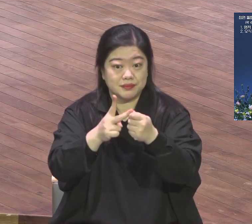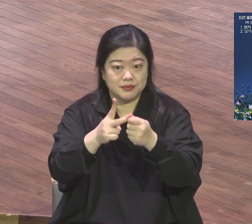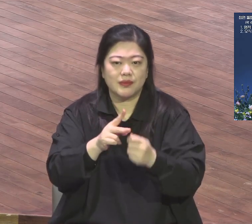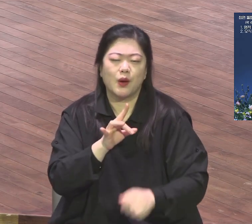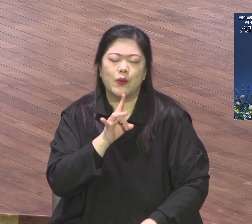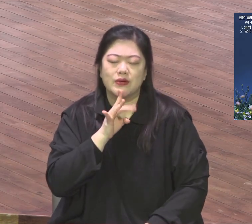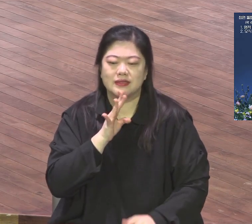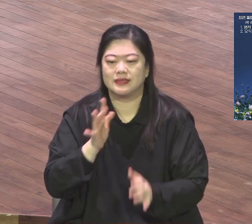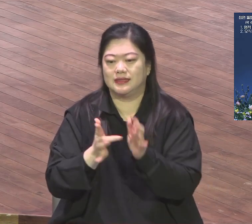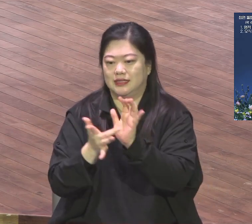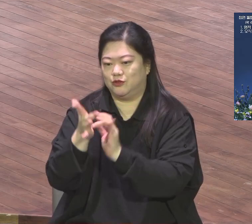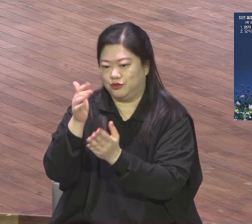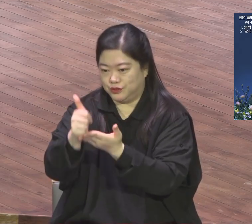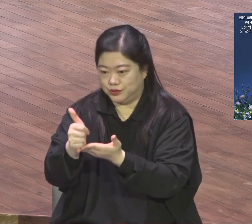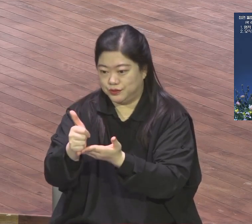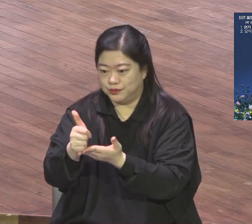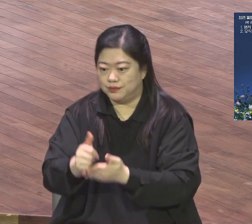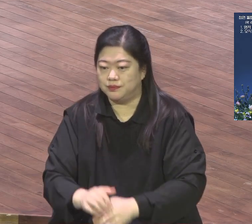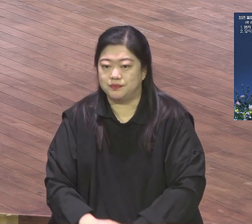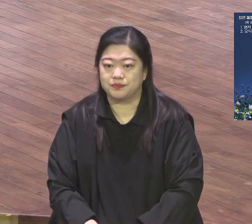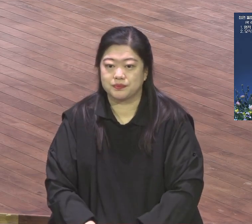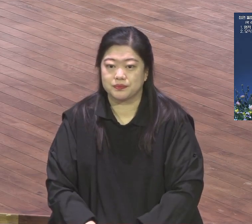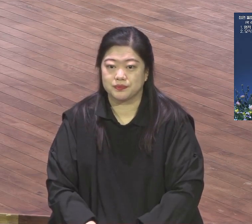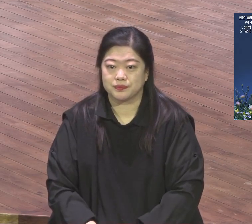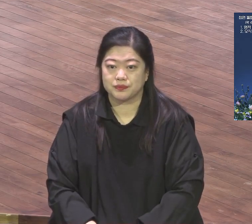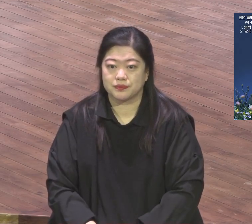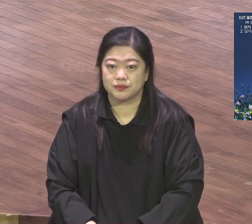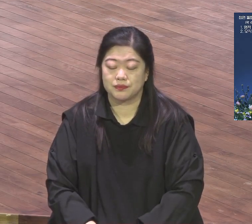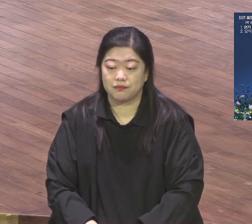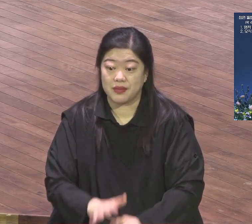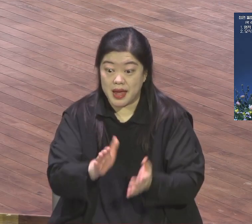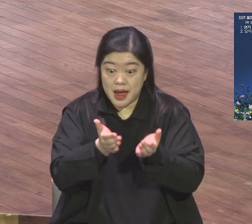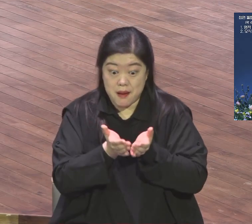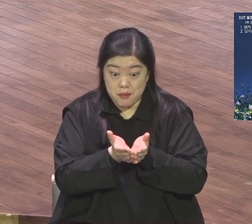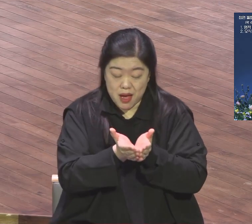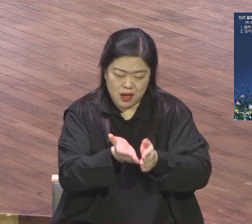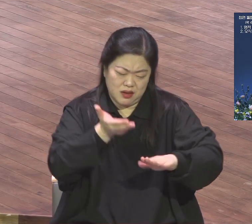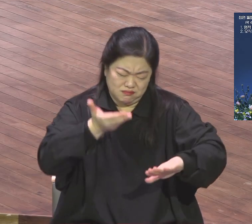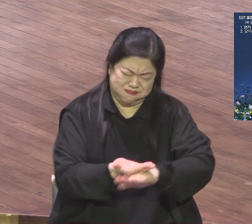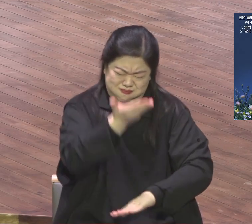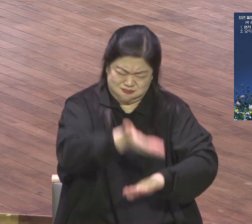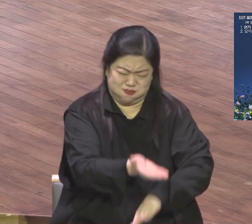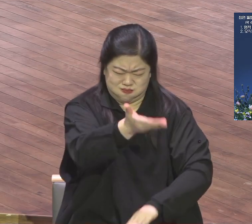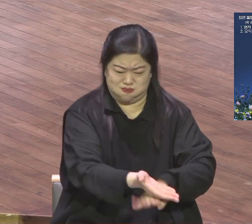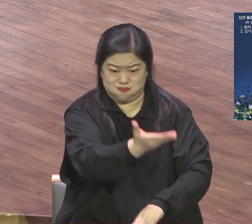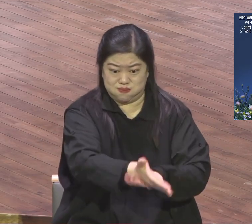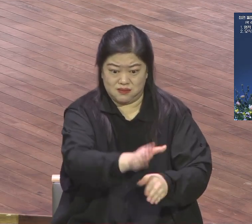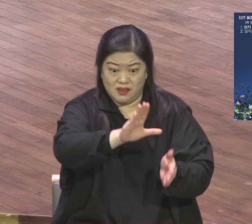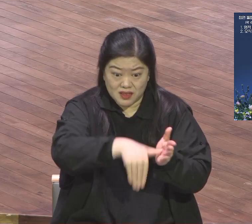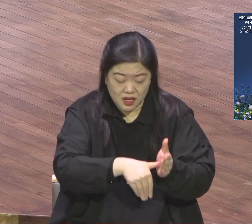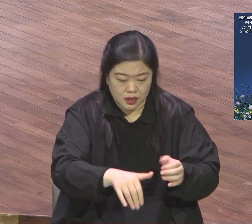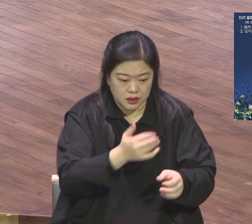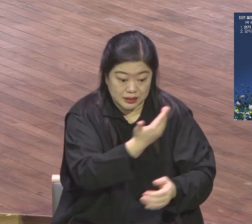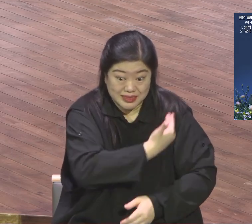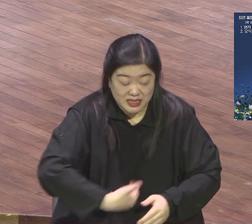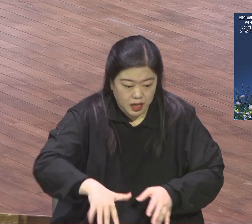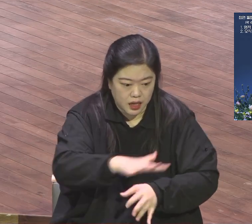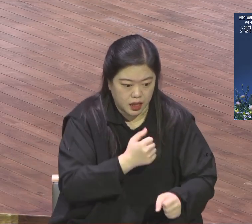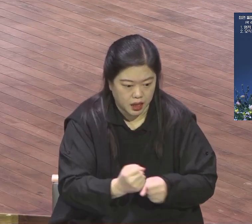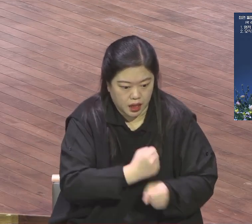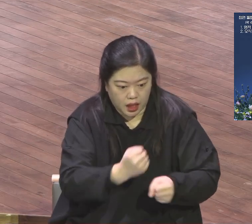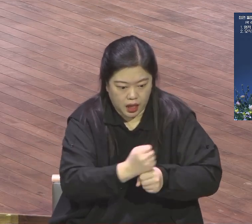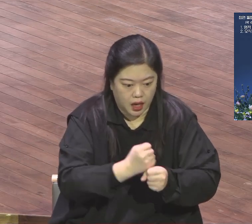본문 48절에 보면요. 제자들의 다급함과 달리 예수님께서는 광풍 속에서도 주무셨다.